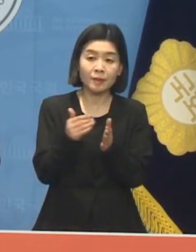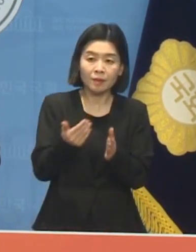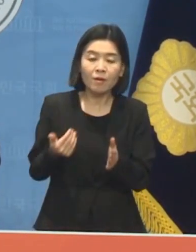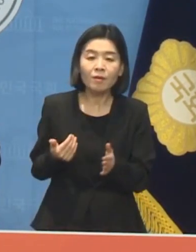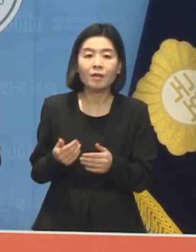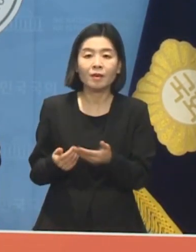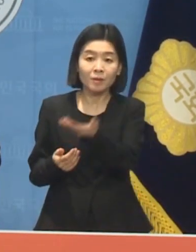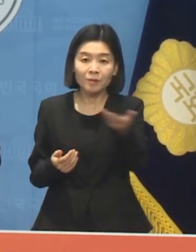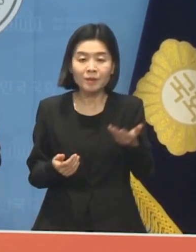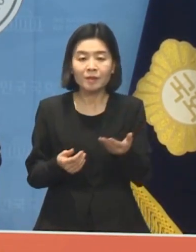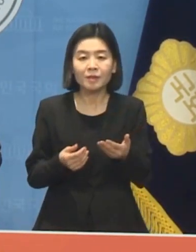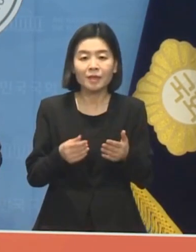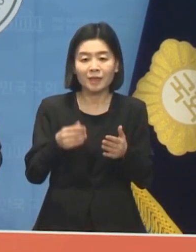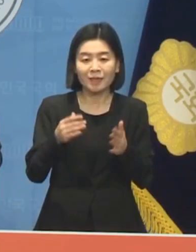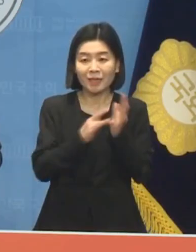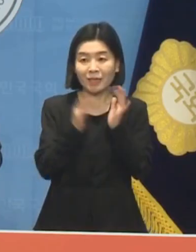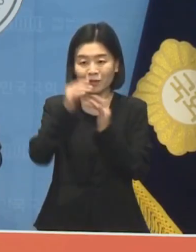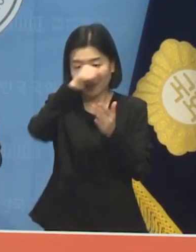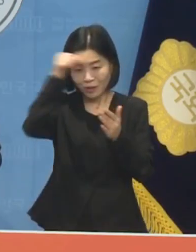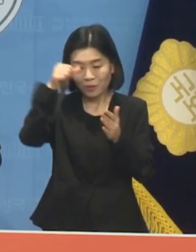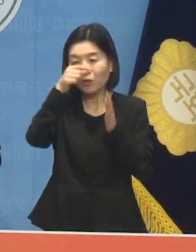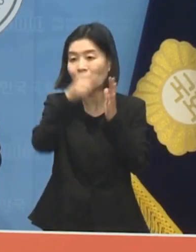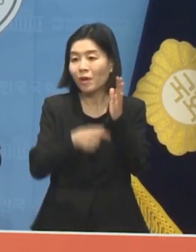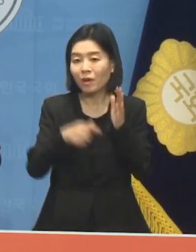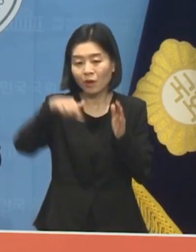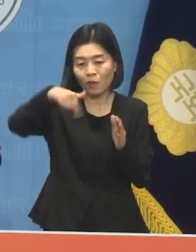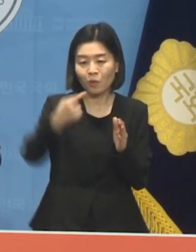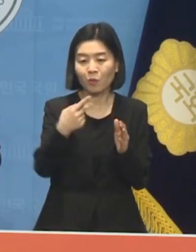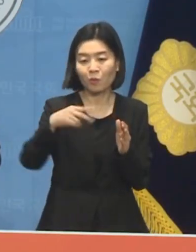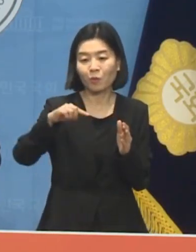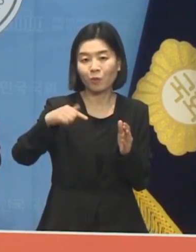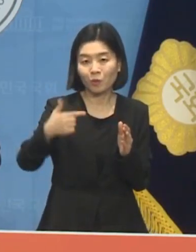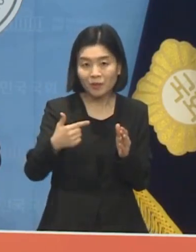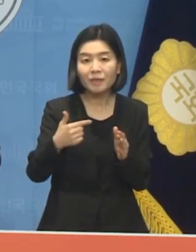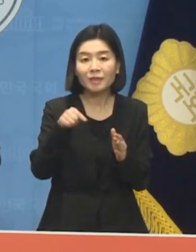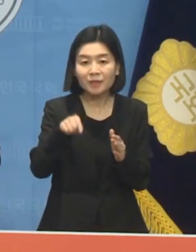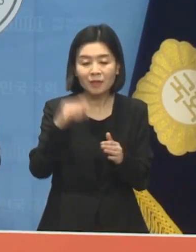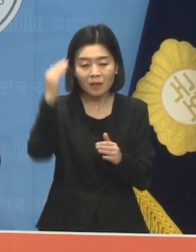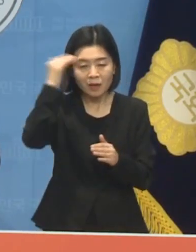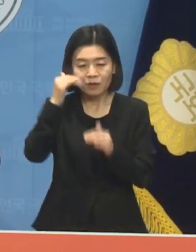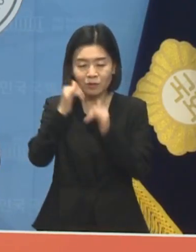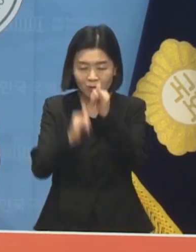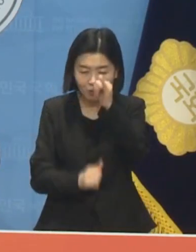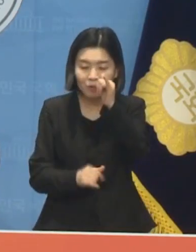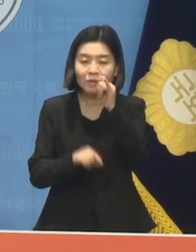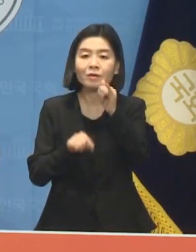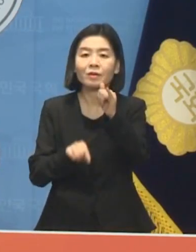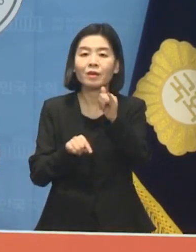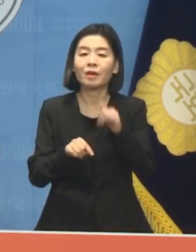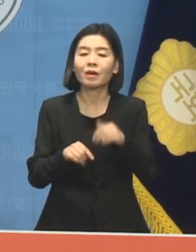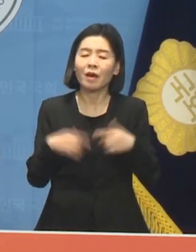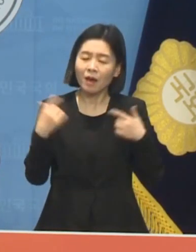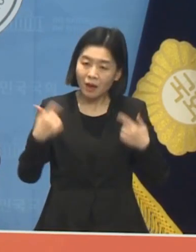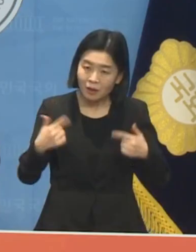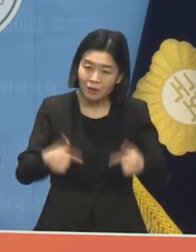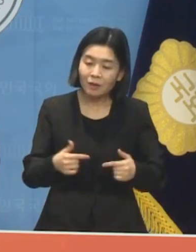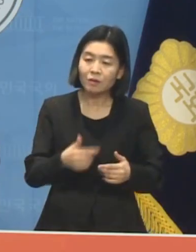대한예수교 장로의 고신교회가 한국 역사와 지금까지 되어오면서 중요한